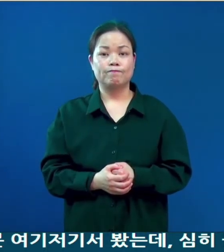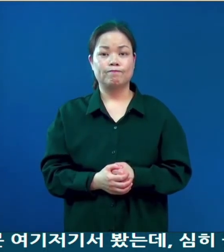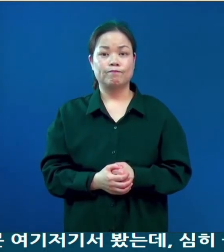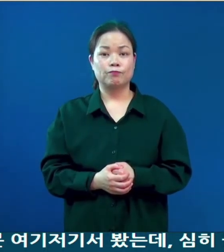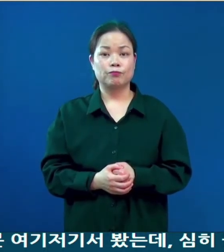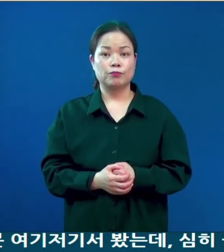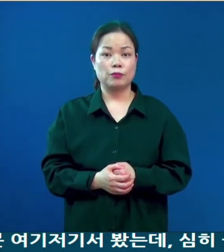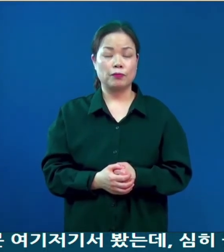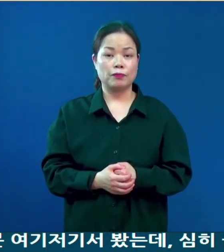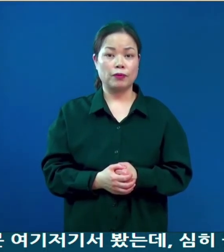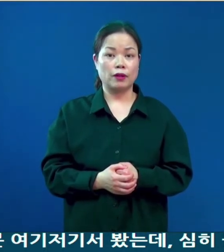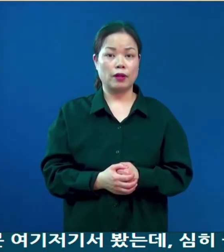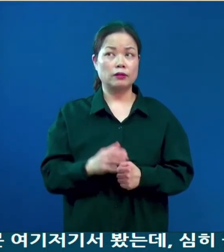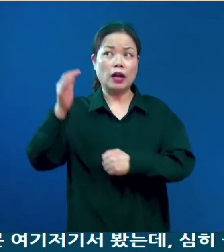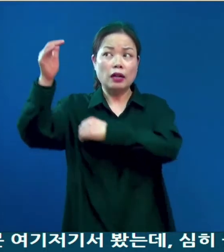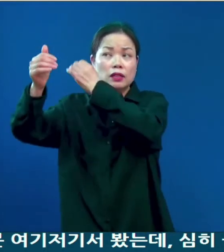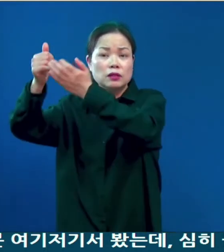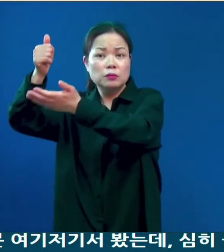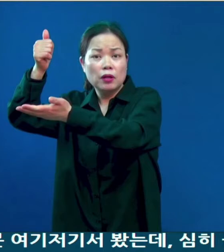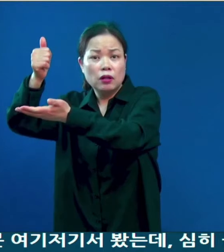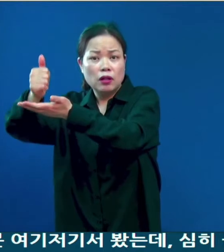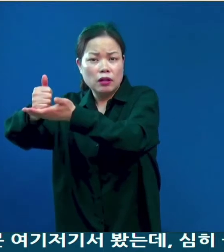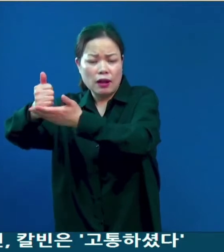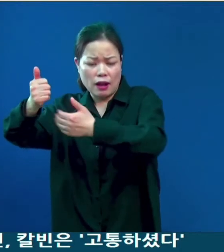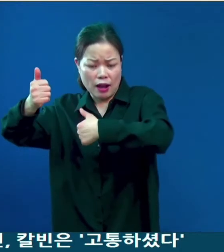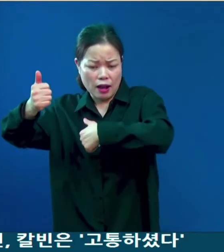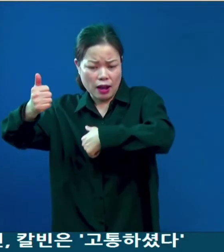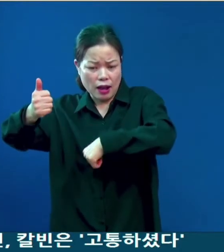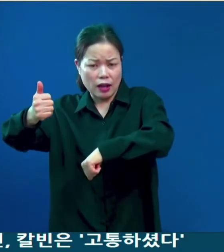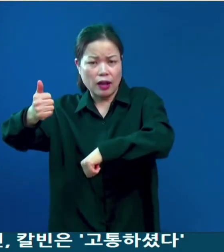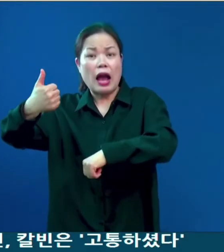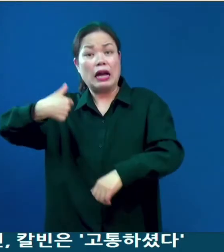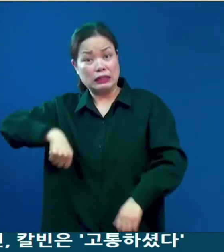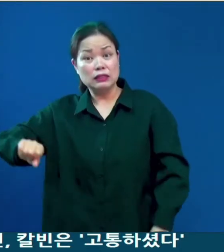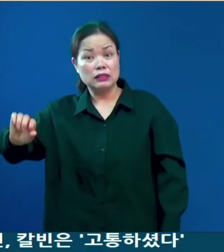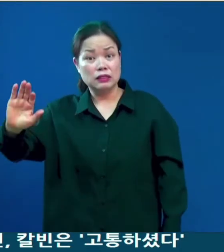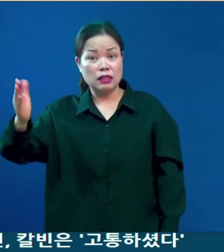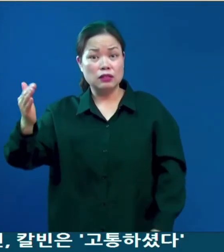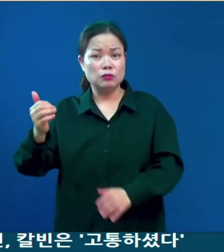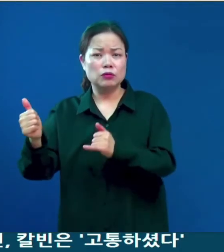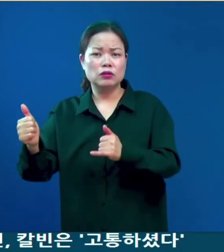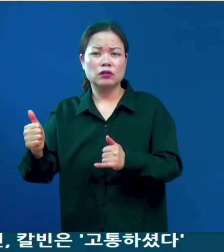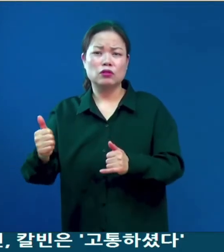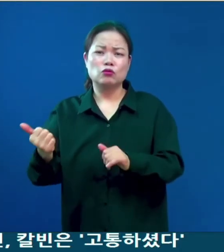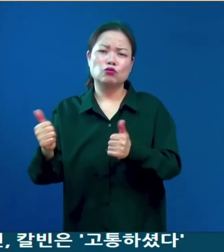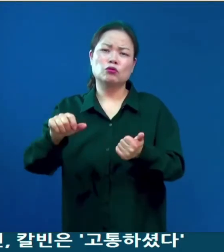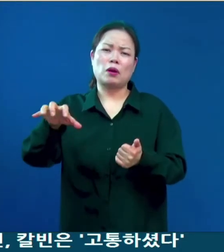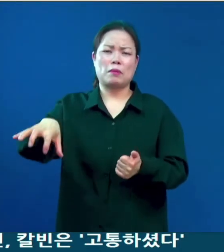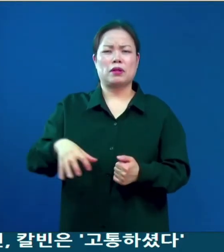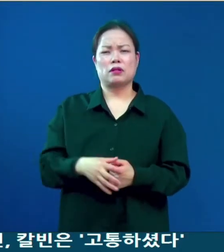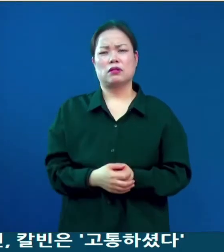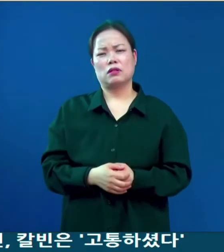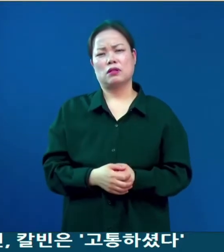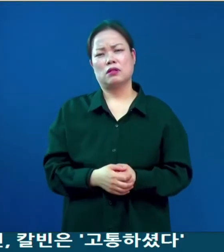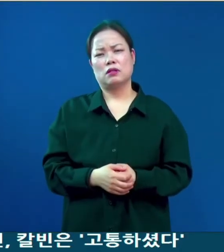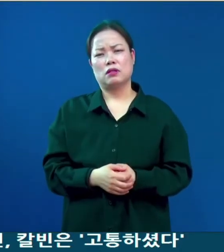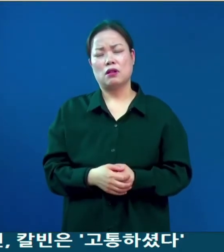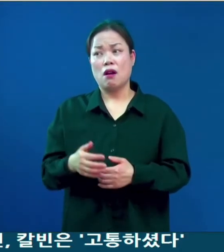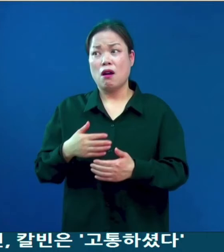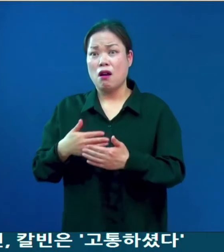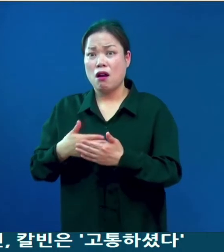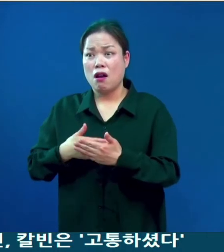혹자는 이렇게 말합니다. 하나님의 아들식이나 되시는 분이 이깟 죽음 앞에서 이리도